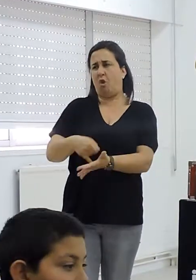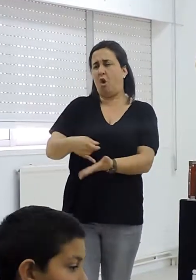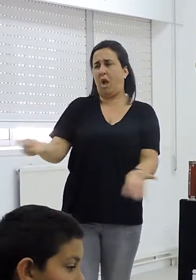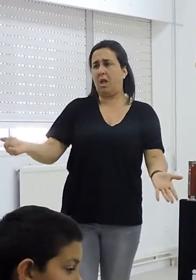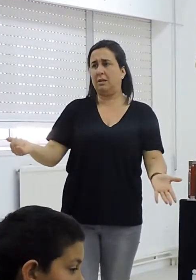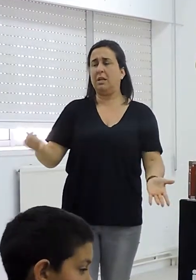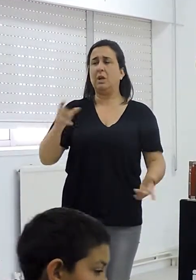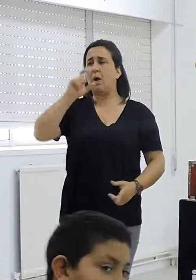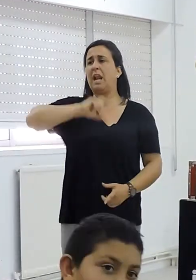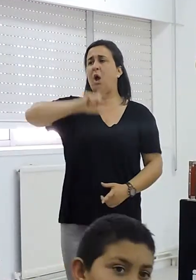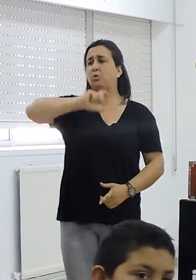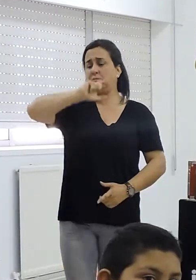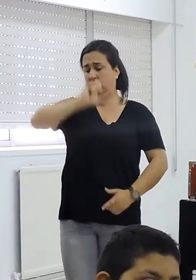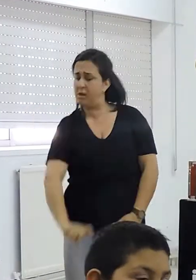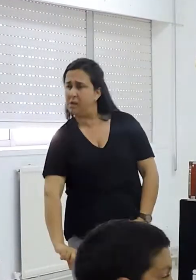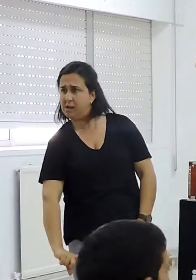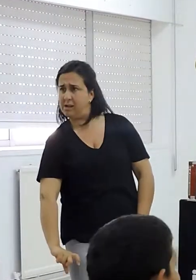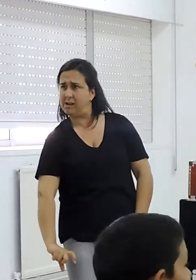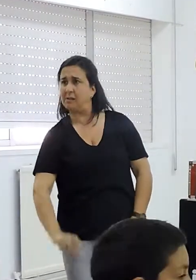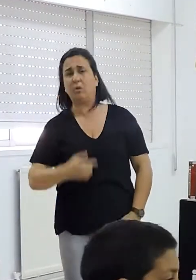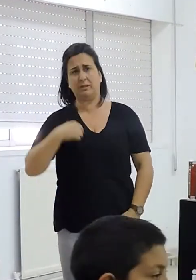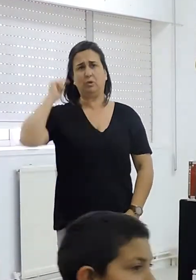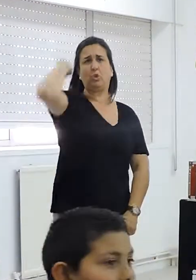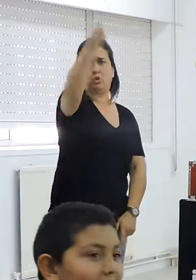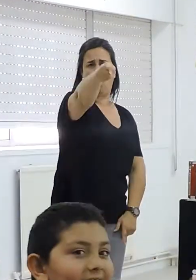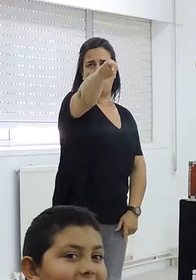Con un bajo nivel de autoestima.